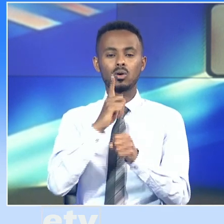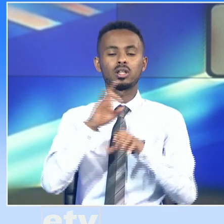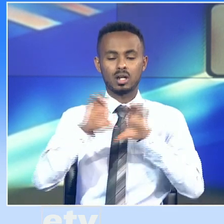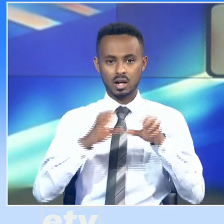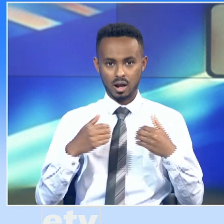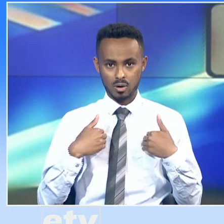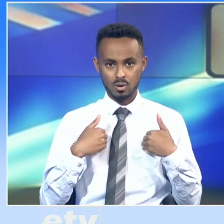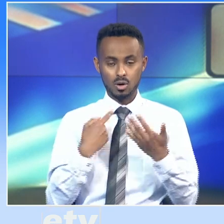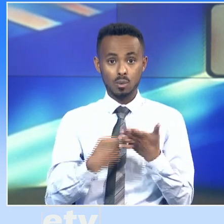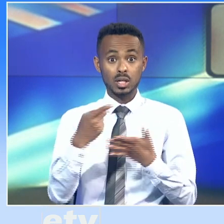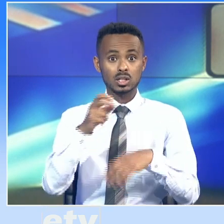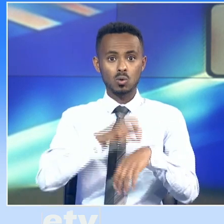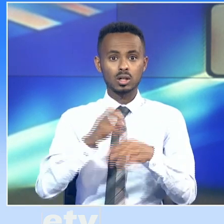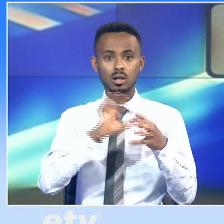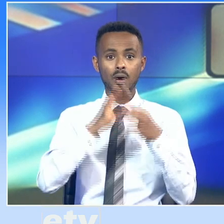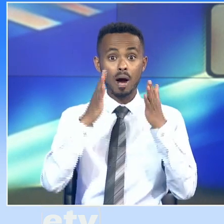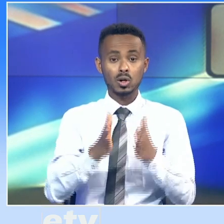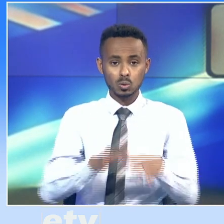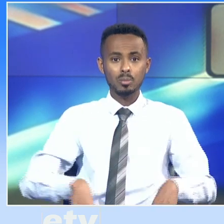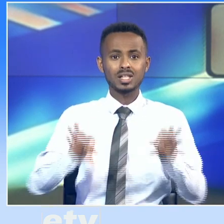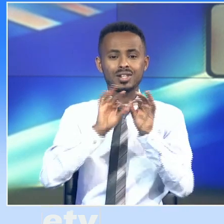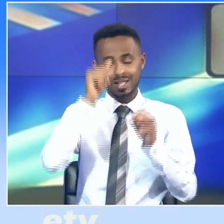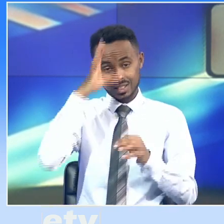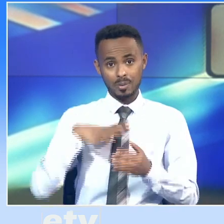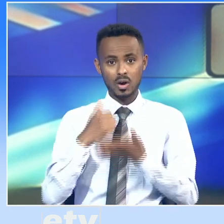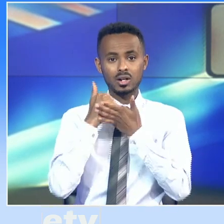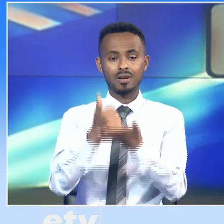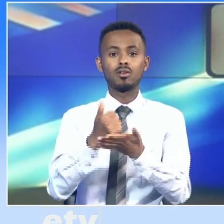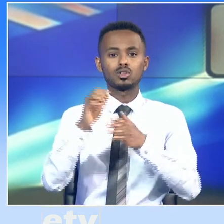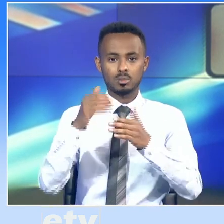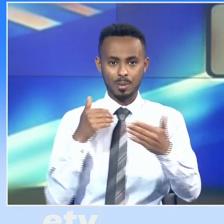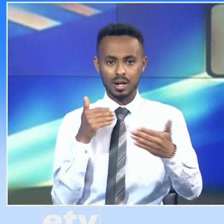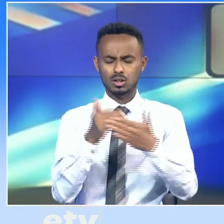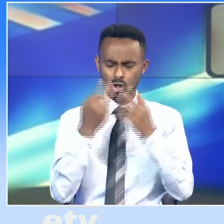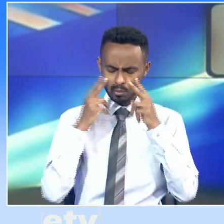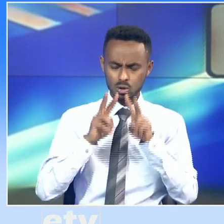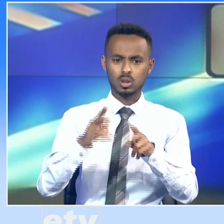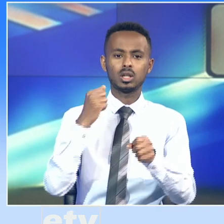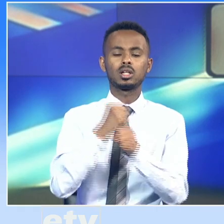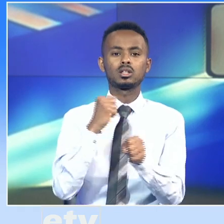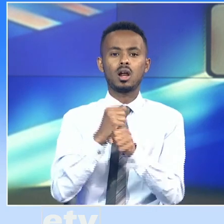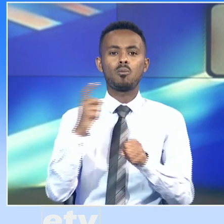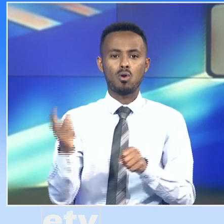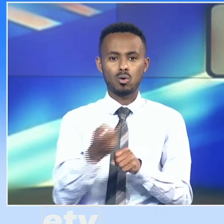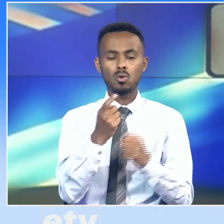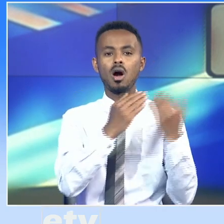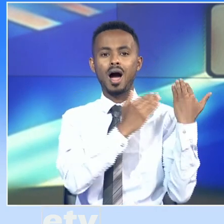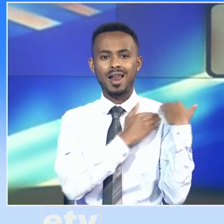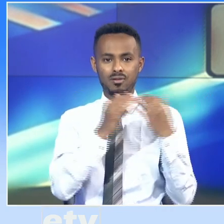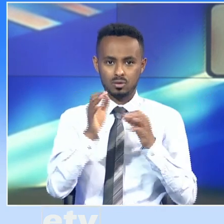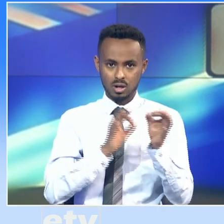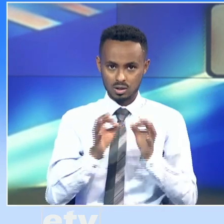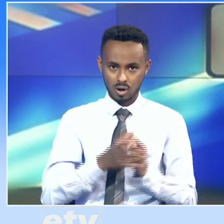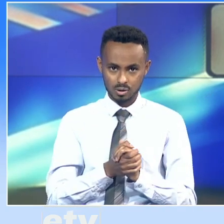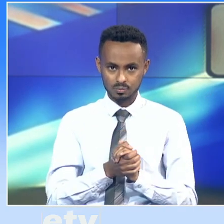እየተደረገ ያለው። በዚህ ወቅት ህብረተሰቡ የሚያስፈልገውን ሰብአዊ ድጋፎችንም ለማድረስ በትኩረት እየተሰራ መሆኑንም ኃላፊው